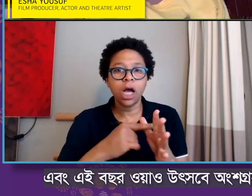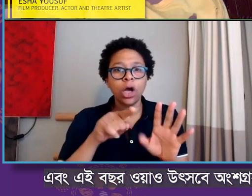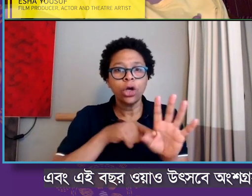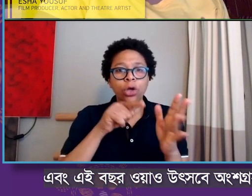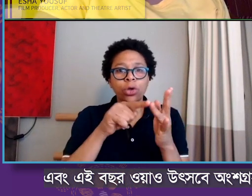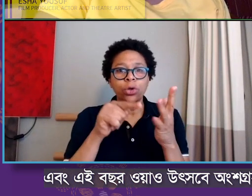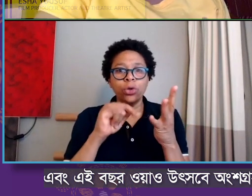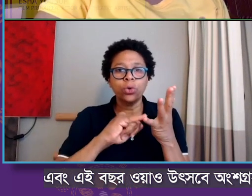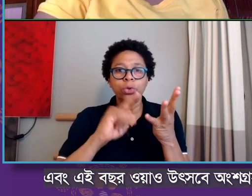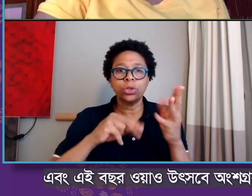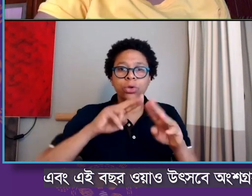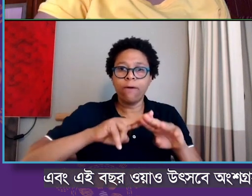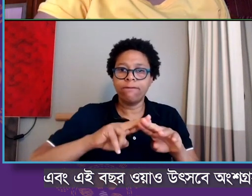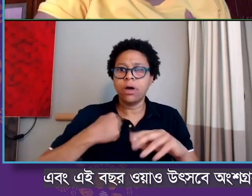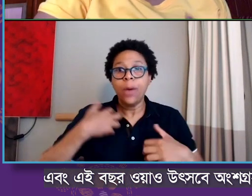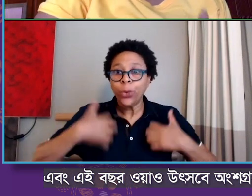সাফল্যগাথার গল্প।